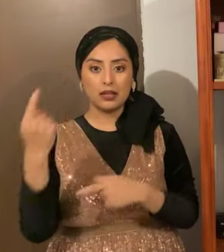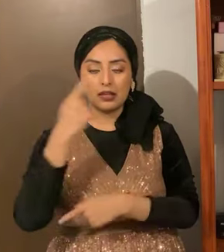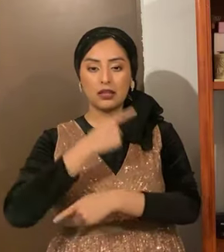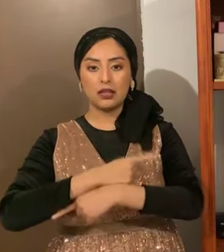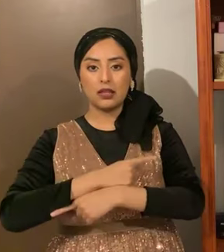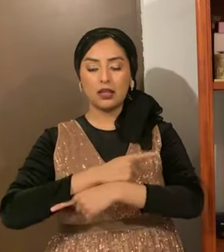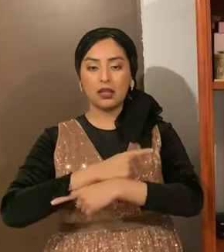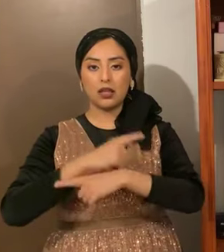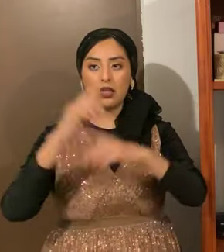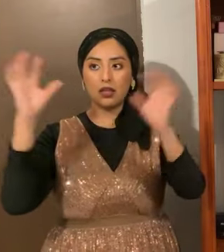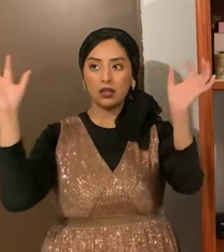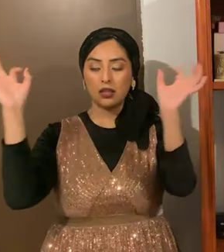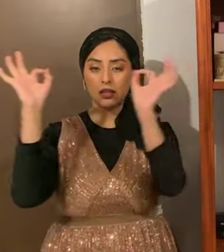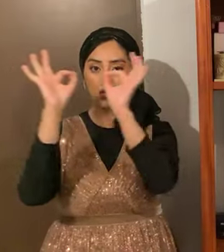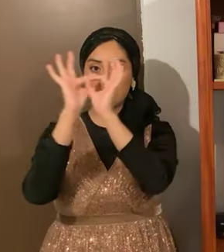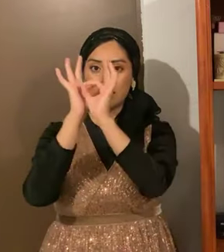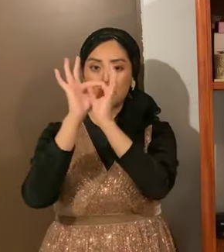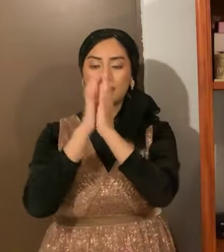eclipse,